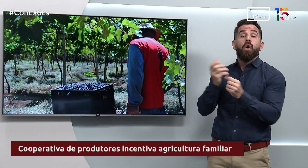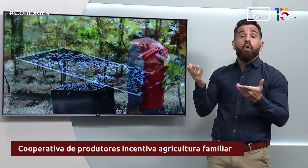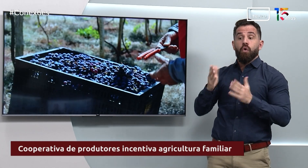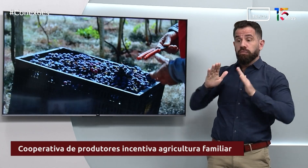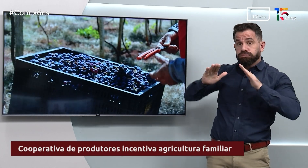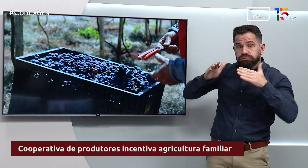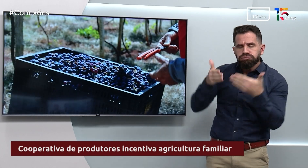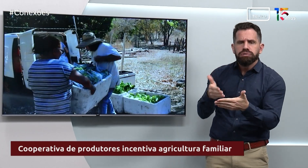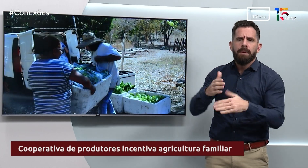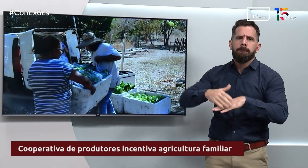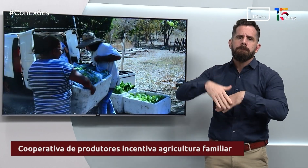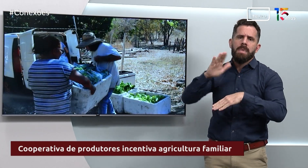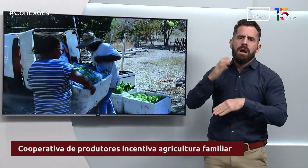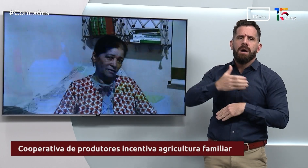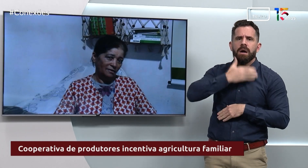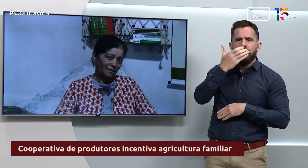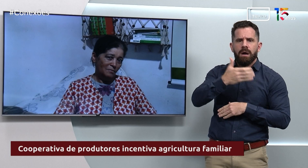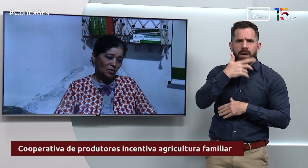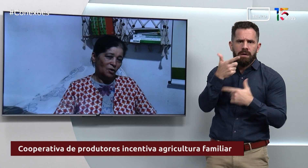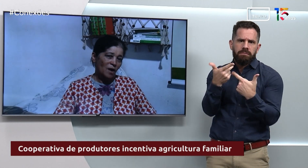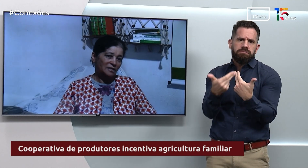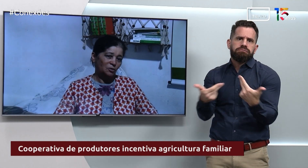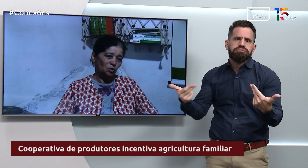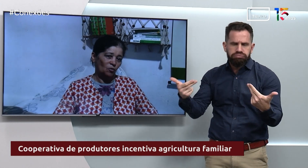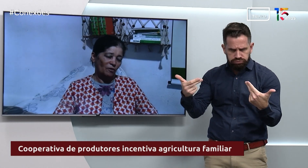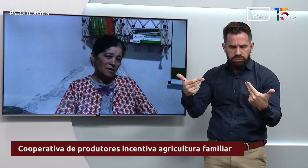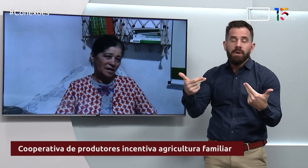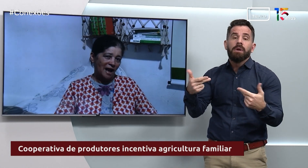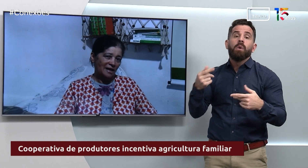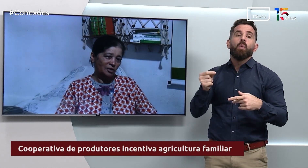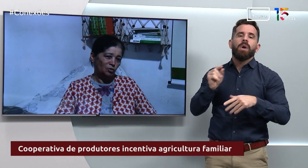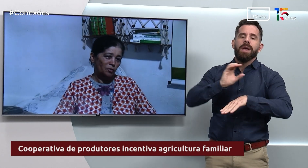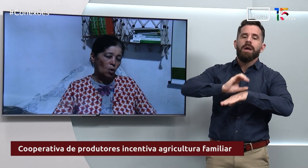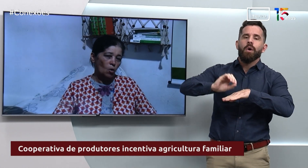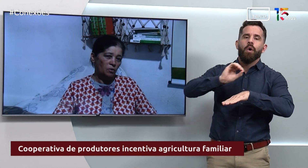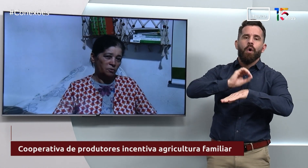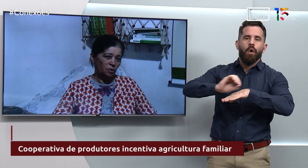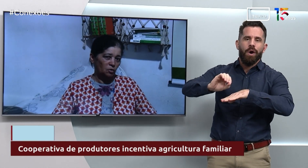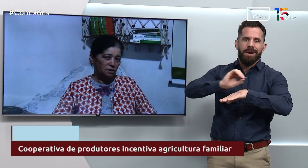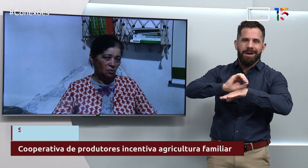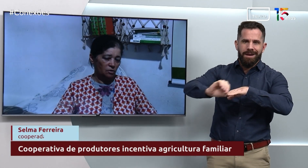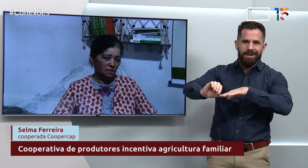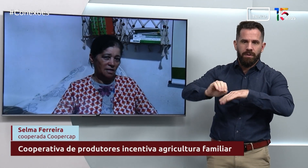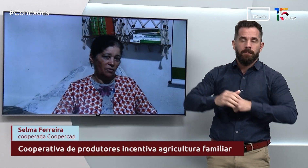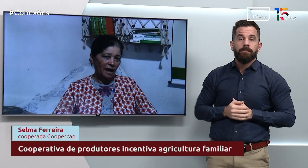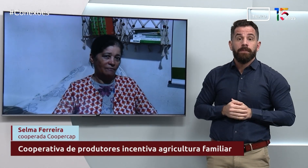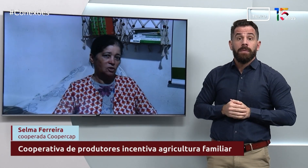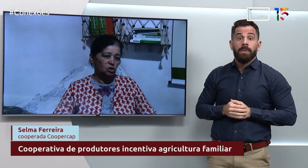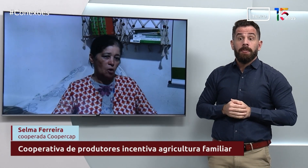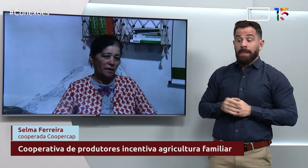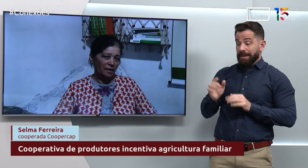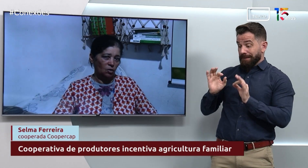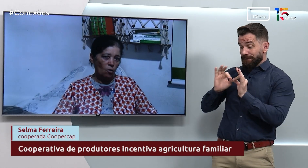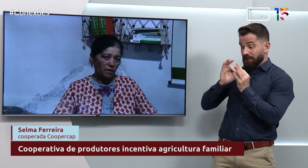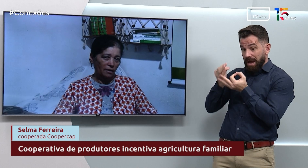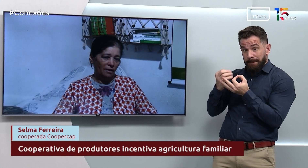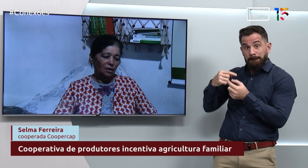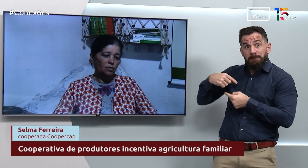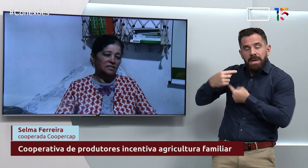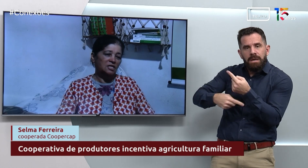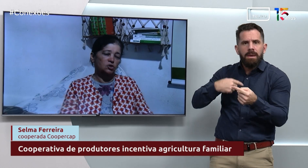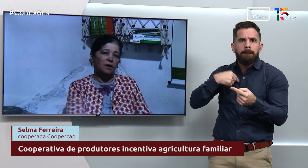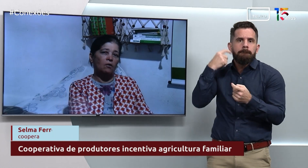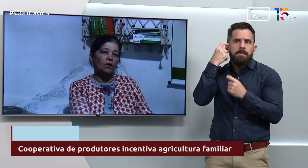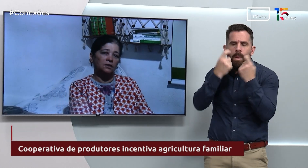hortifruti, com produtos orgânicos. Porque o agricultor familiar, ele não preocupa de produzir coisas saudáveis só para ele comer.